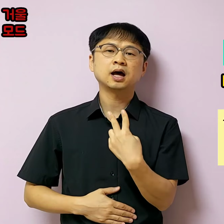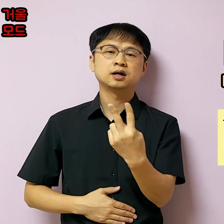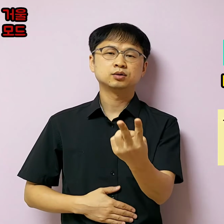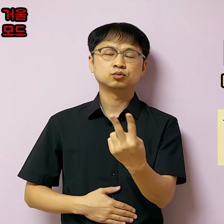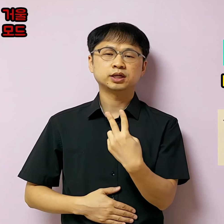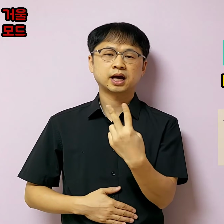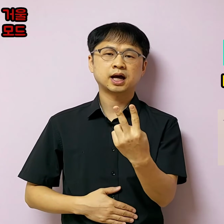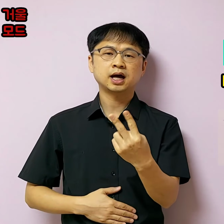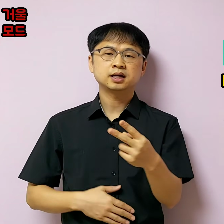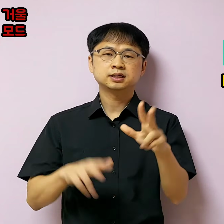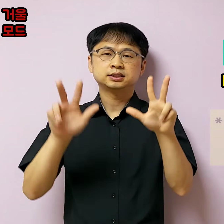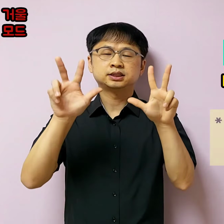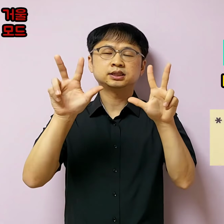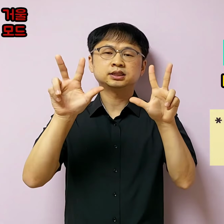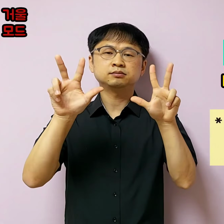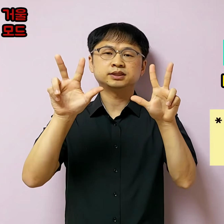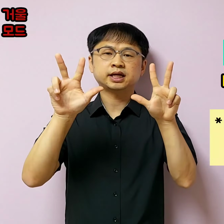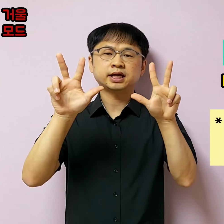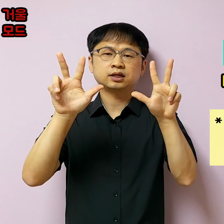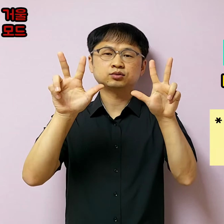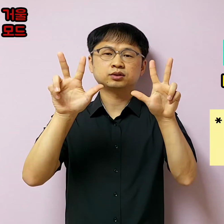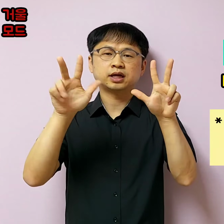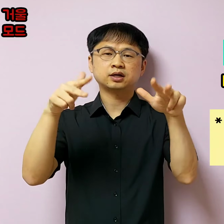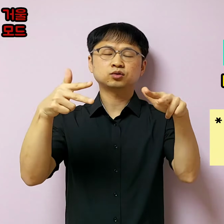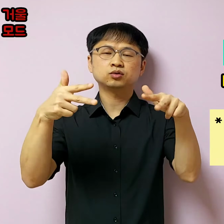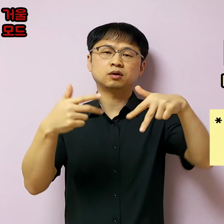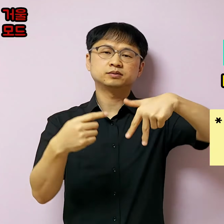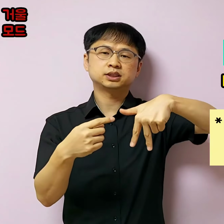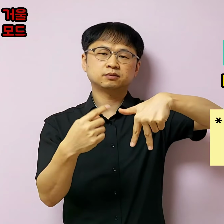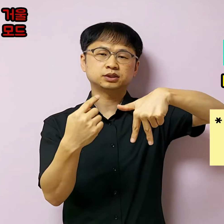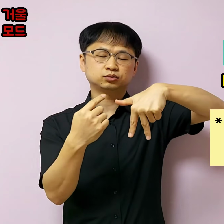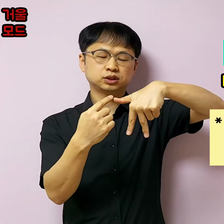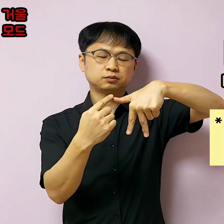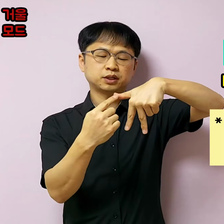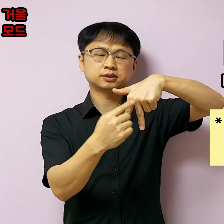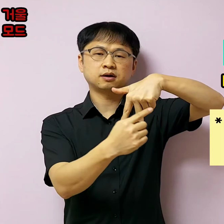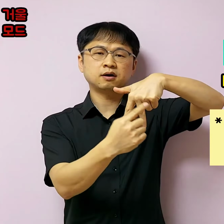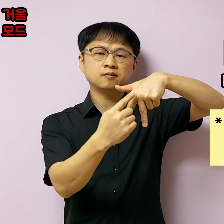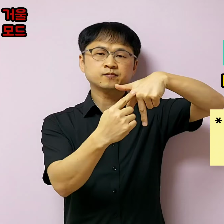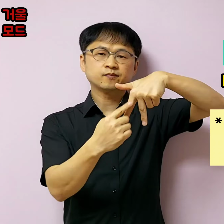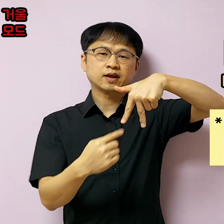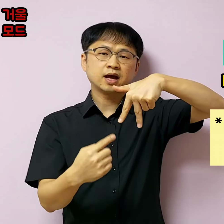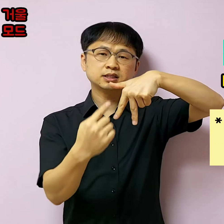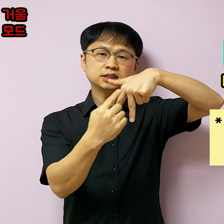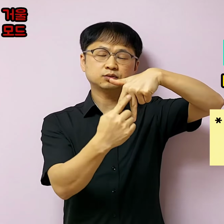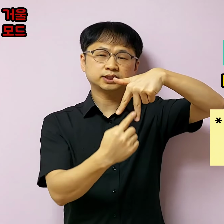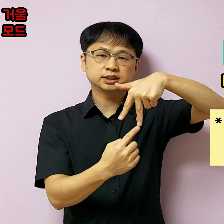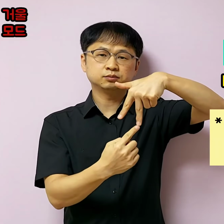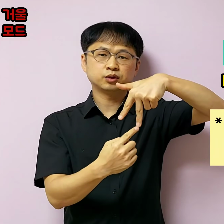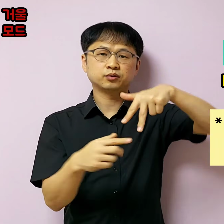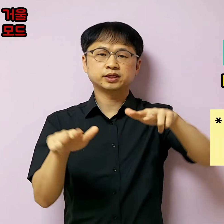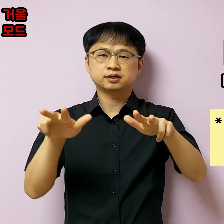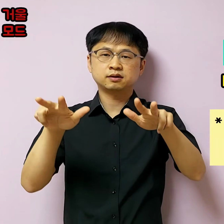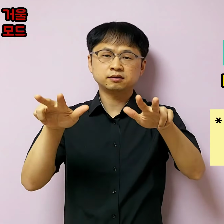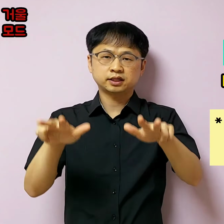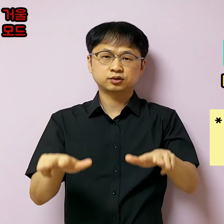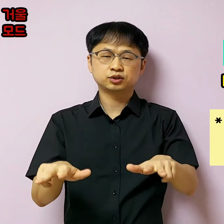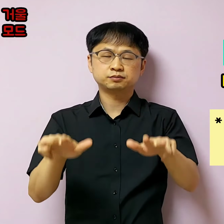되겠습니다. 우리가 지금 이제라는 수어는 양손 엄지 검지 중지를 펴서 한글지와 지읒 모양으로 해서